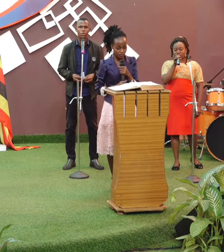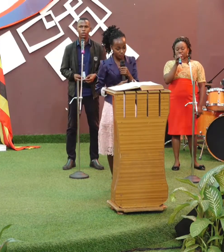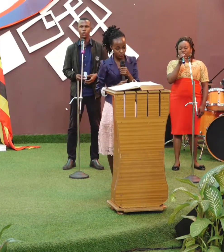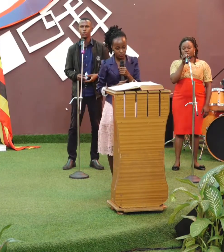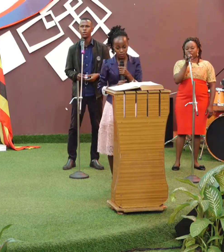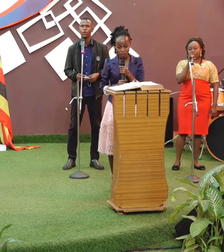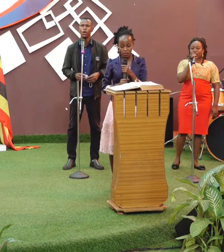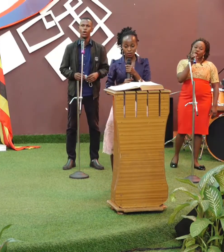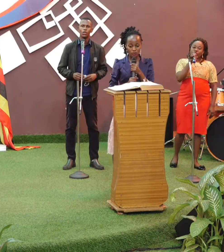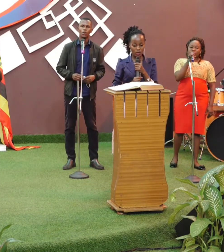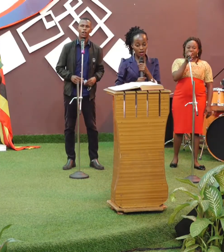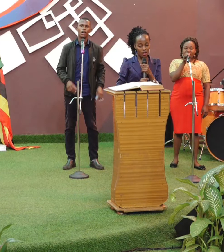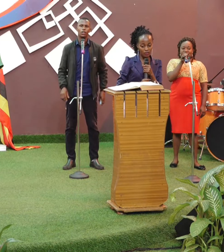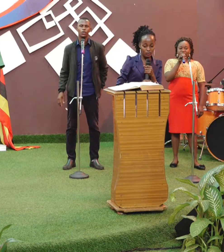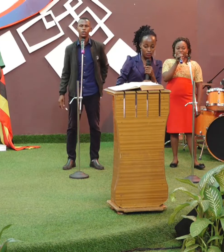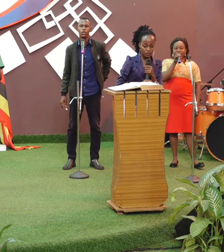Yesu